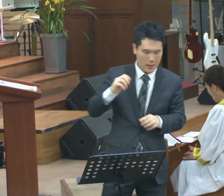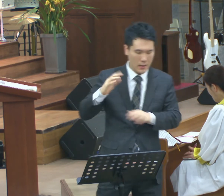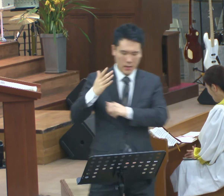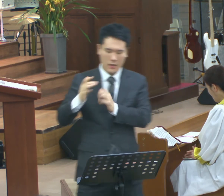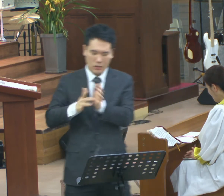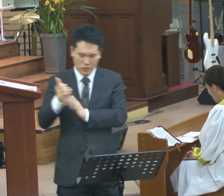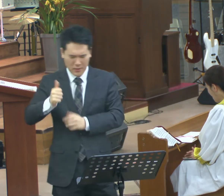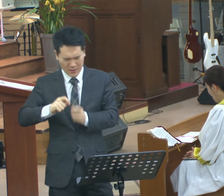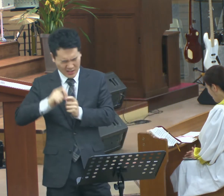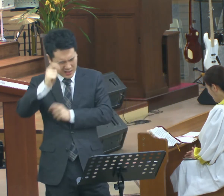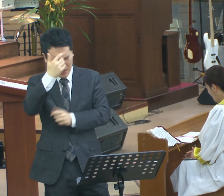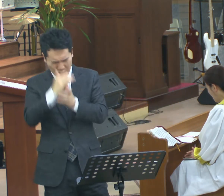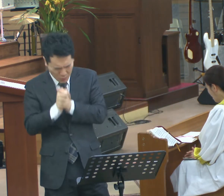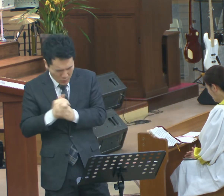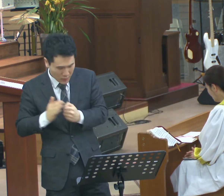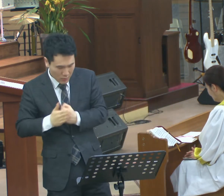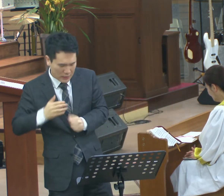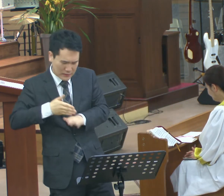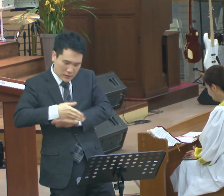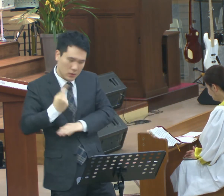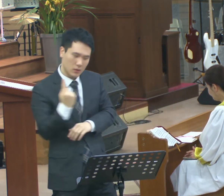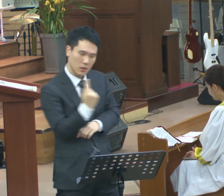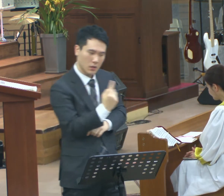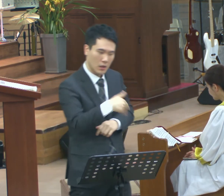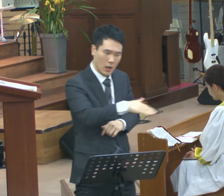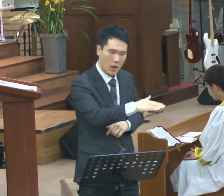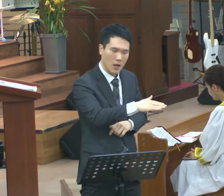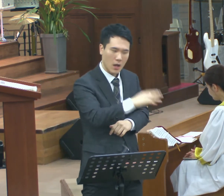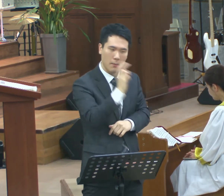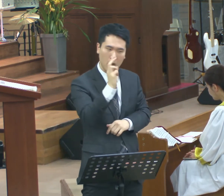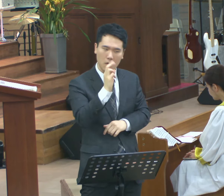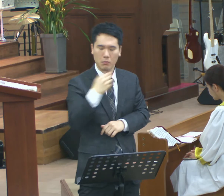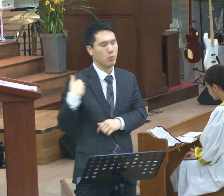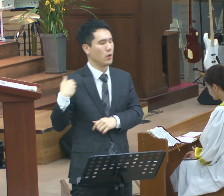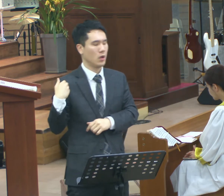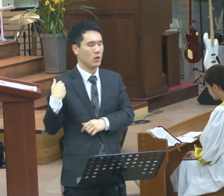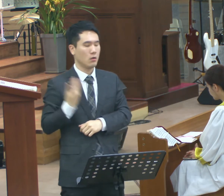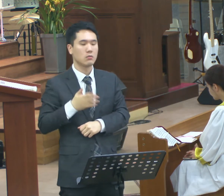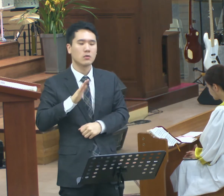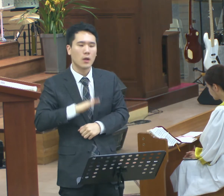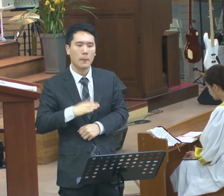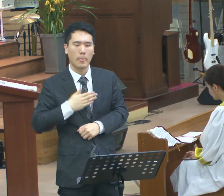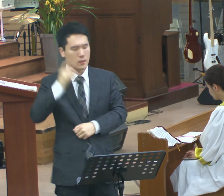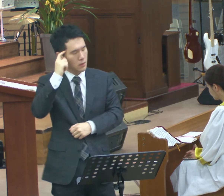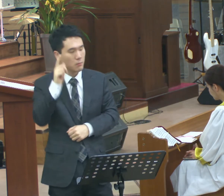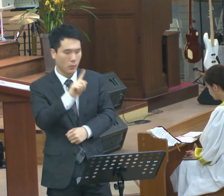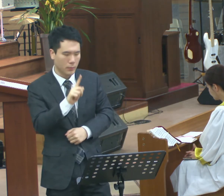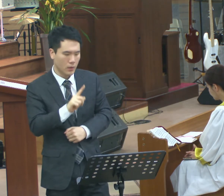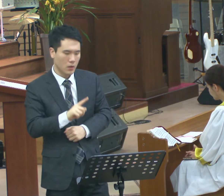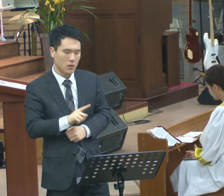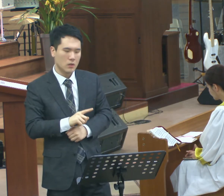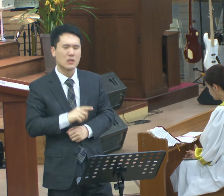그러나 주님은 그들을 보고 계셨어요. 그리고 의도적으로 저는 밤 사경쯤 오셨다고 생각해요.